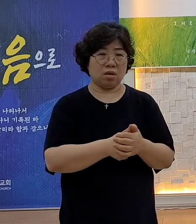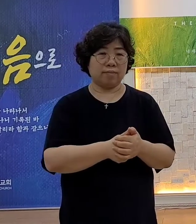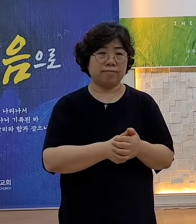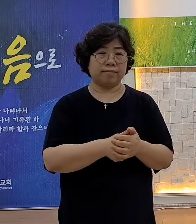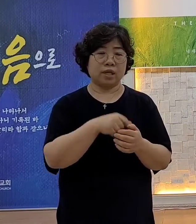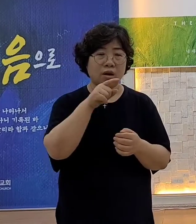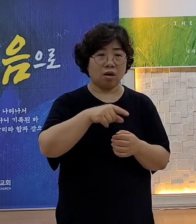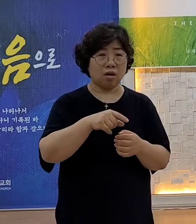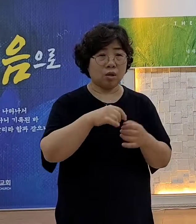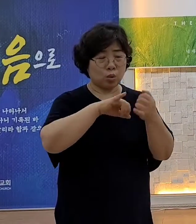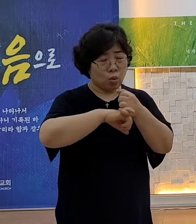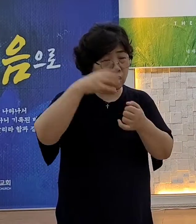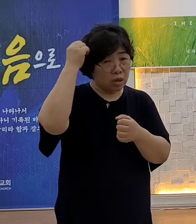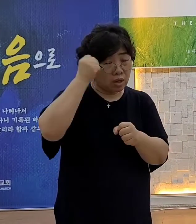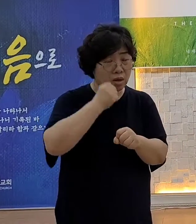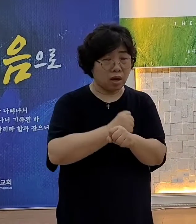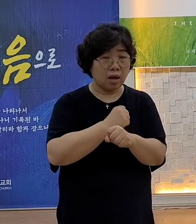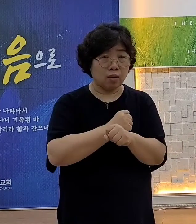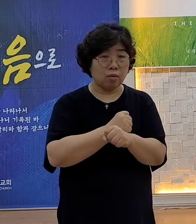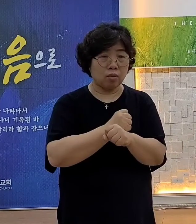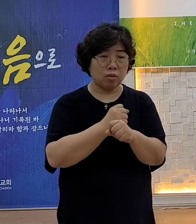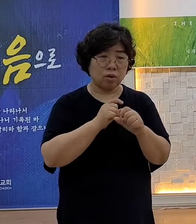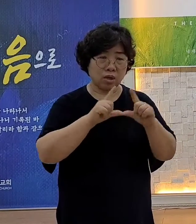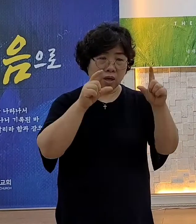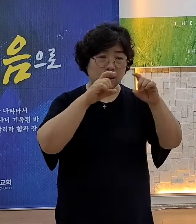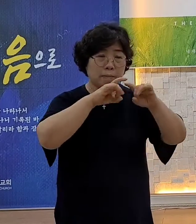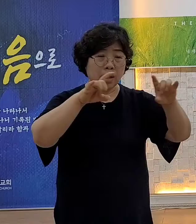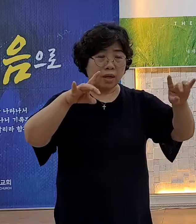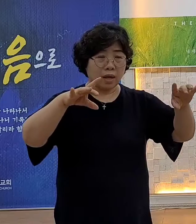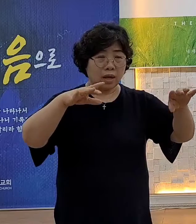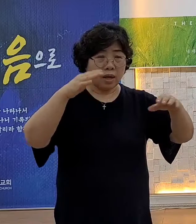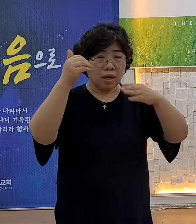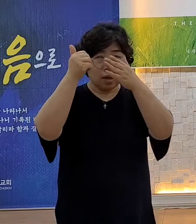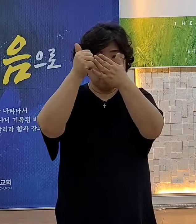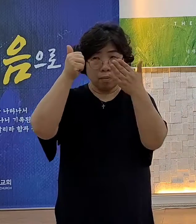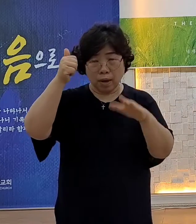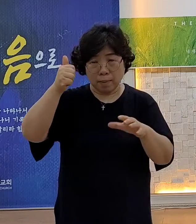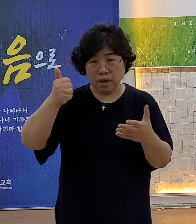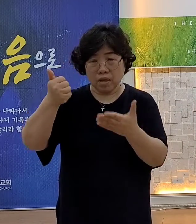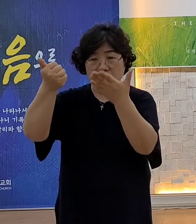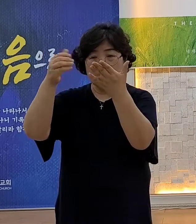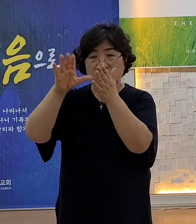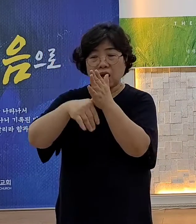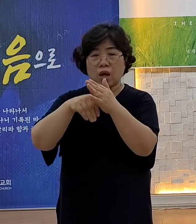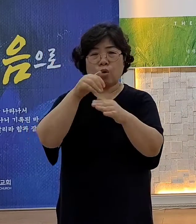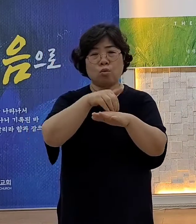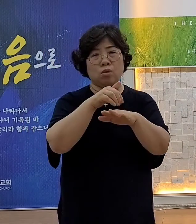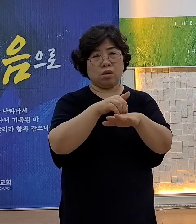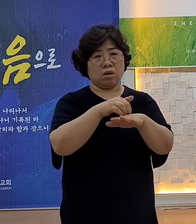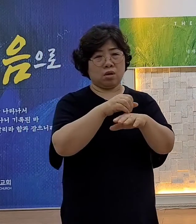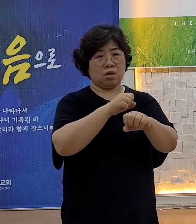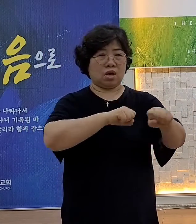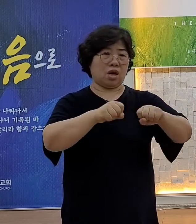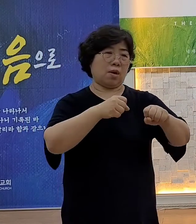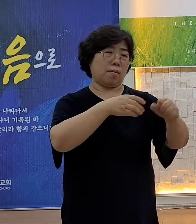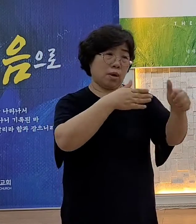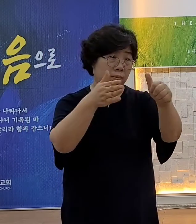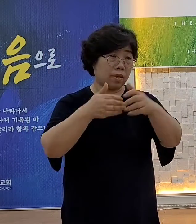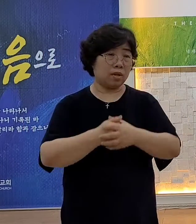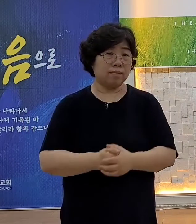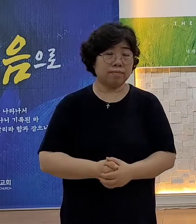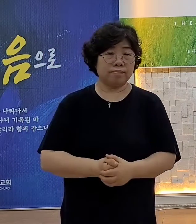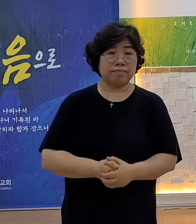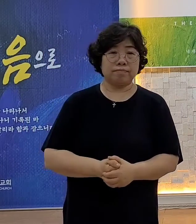것. 이것을 절기 때마다 기억하고 하나님 앞에 드리는 그런 귀한 또 다음 절기가 되면 좋겠습니다. 두